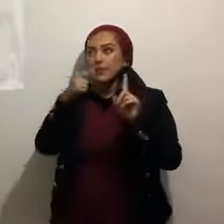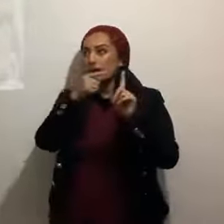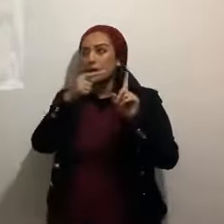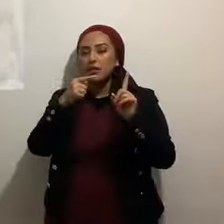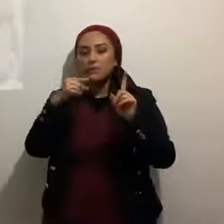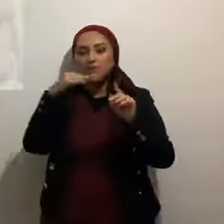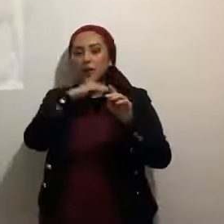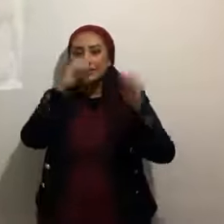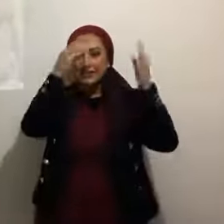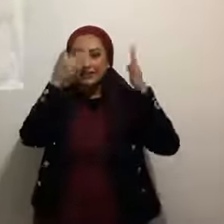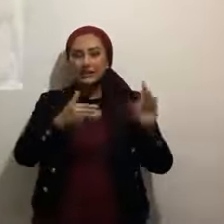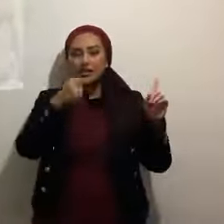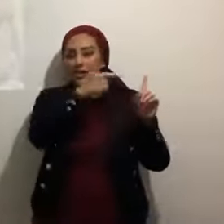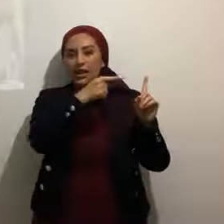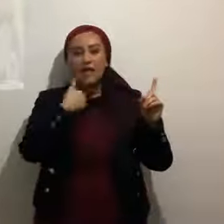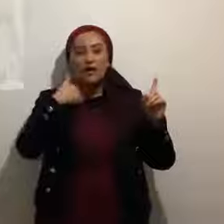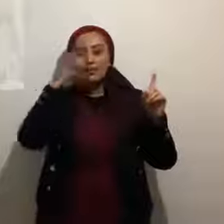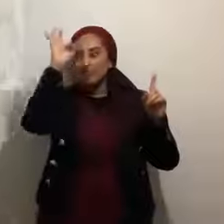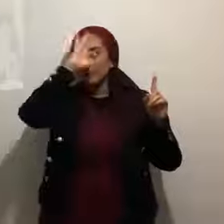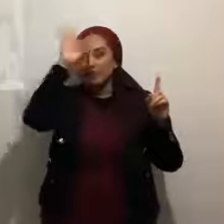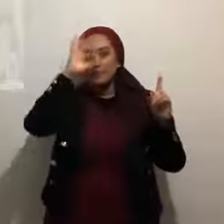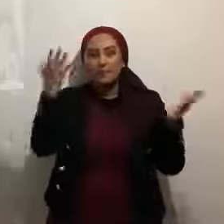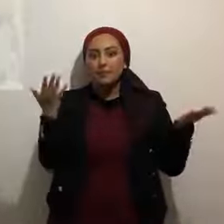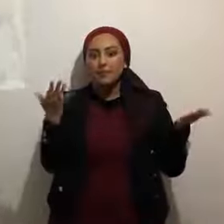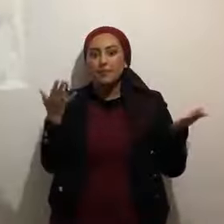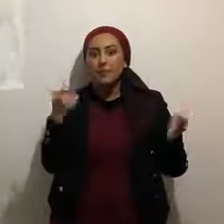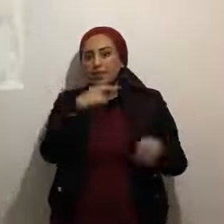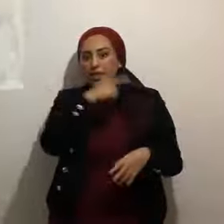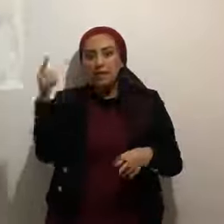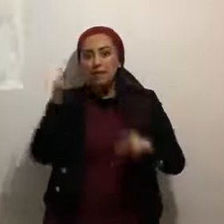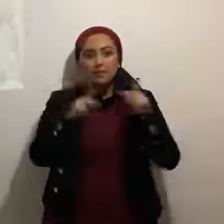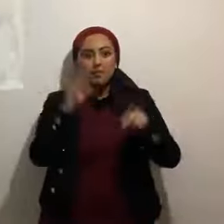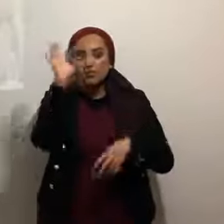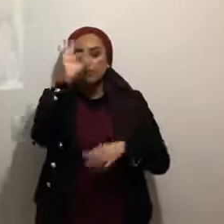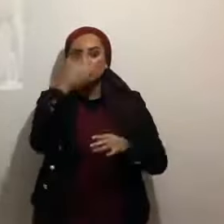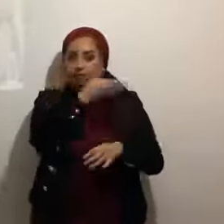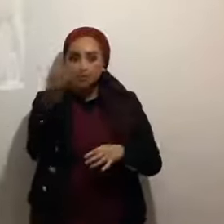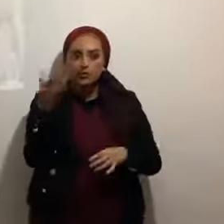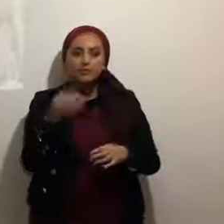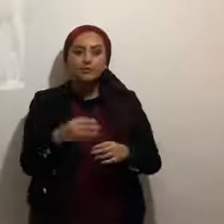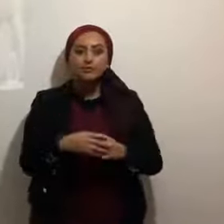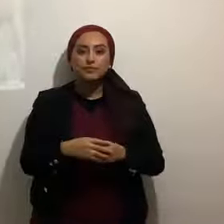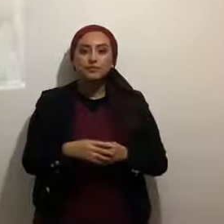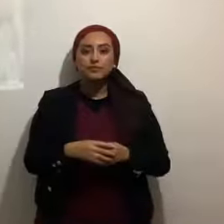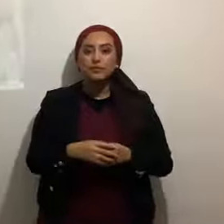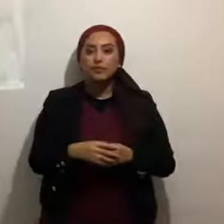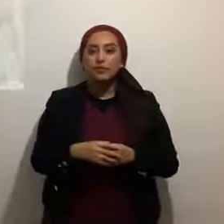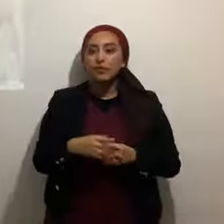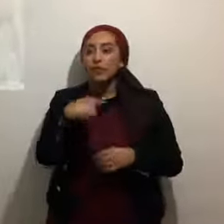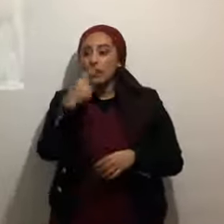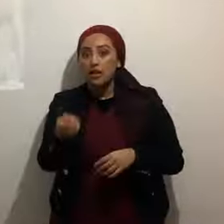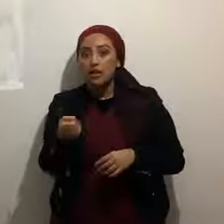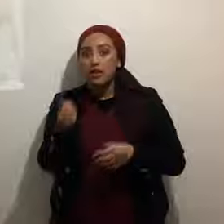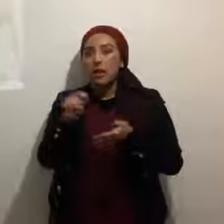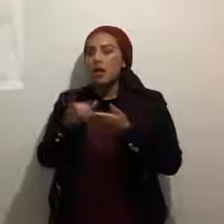Por eso empecé con que no hay, ya no tienen, son cínicas las personas. hay cinismo decirles que todo eso que hacen